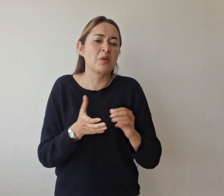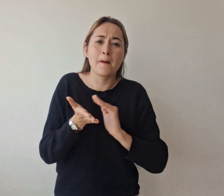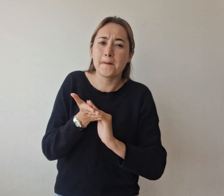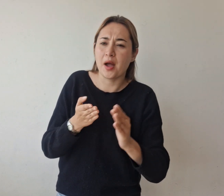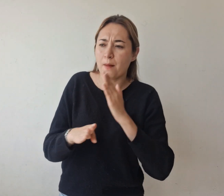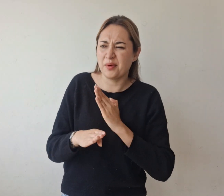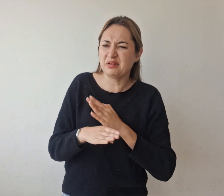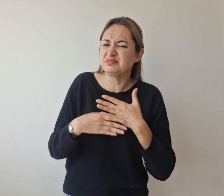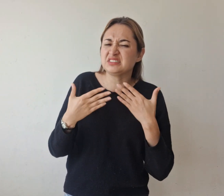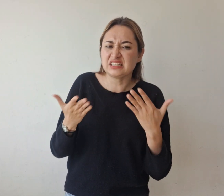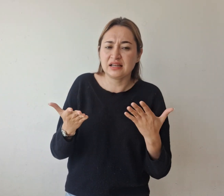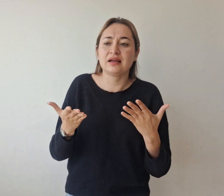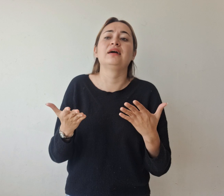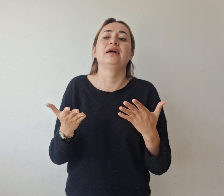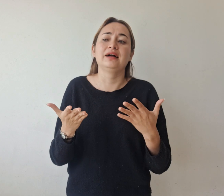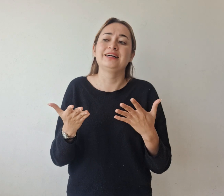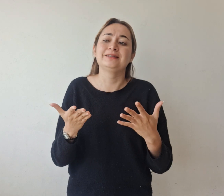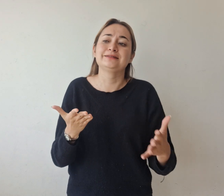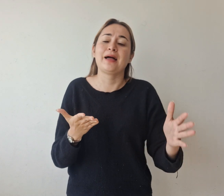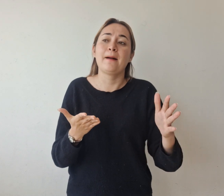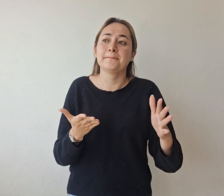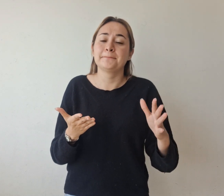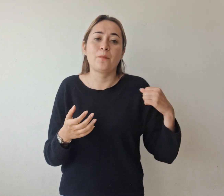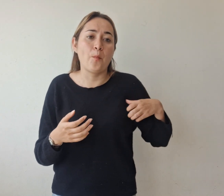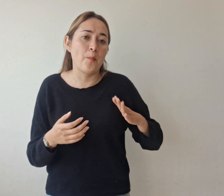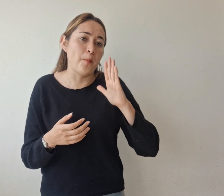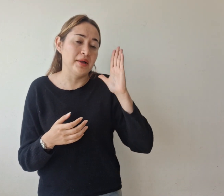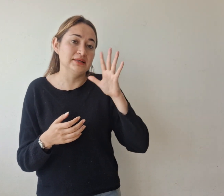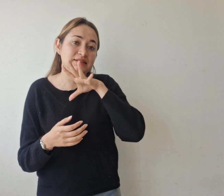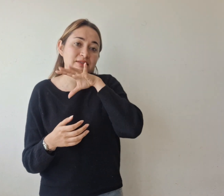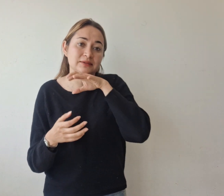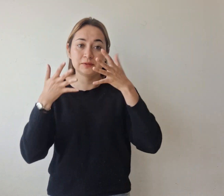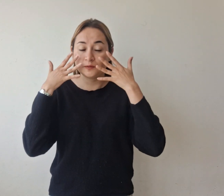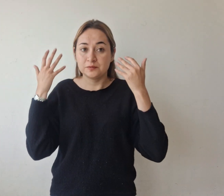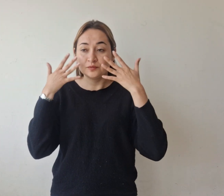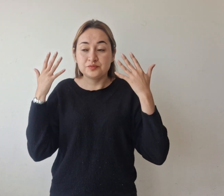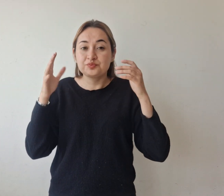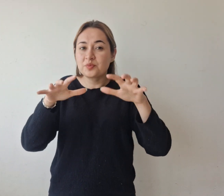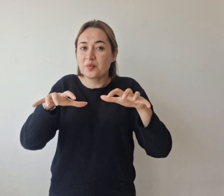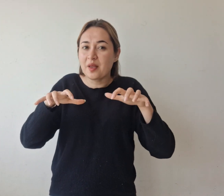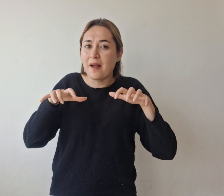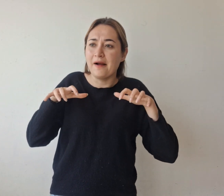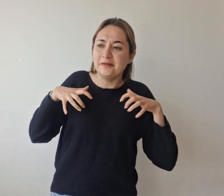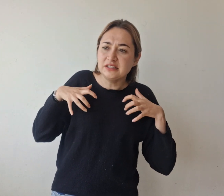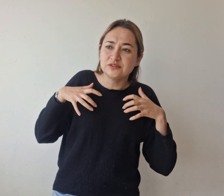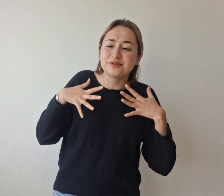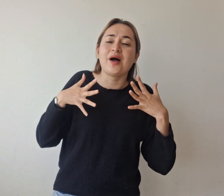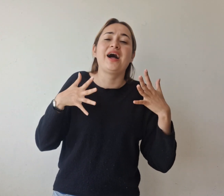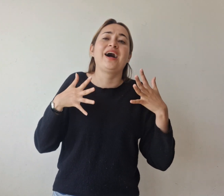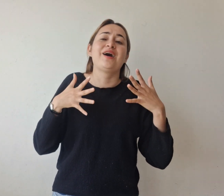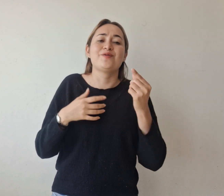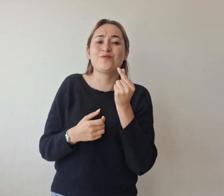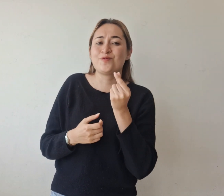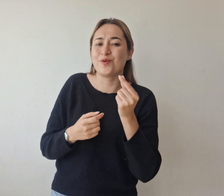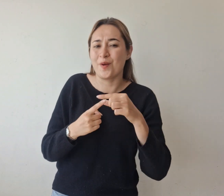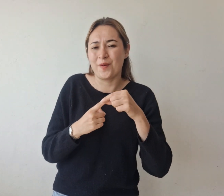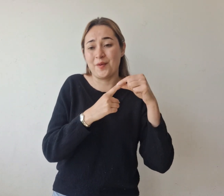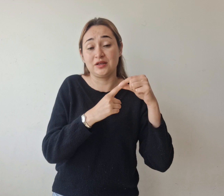relacionadas con el bienestar animal el evento tuvo un momento especial cuando el alcalde mikel